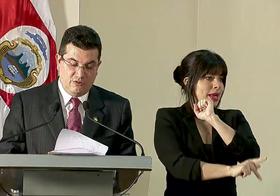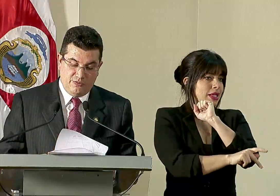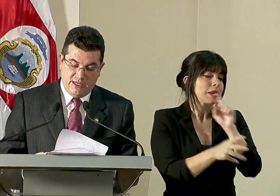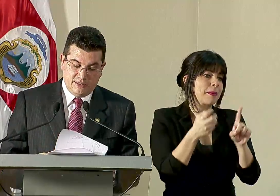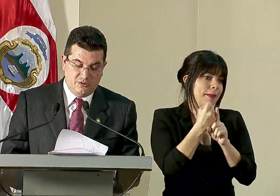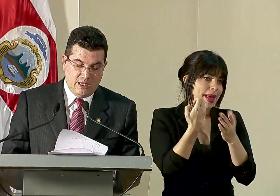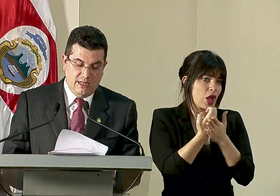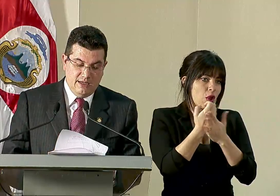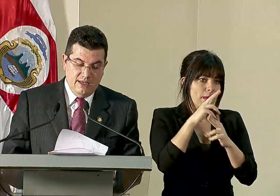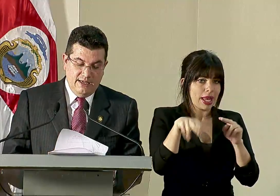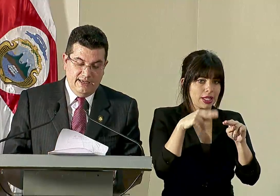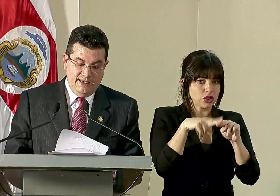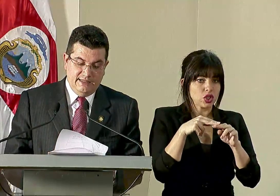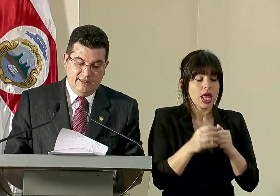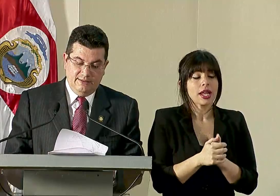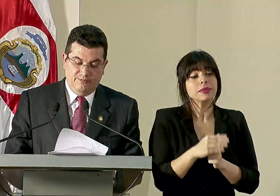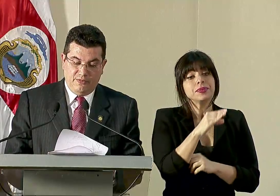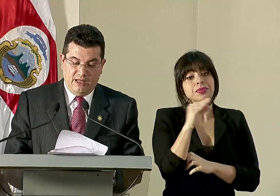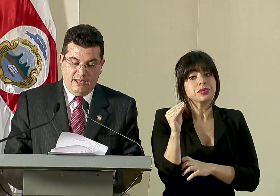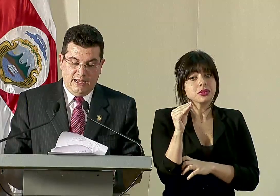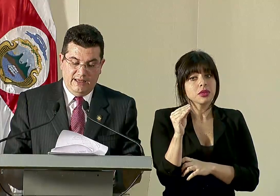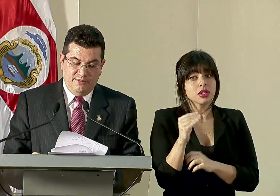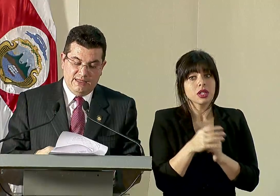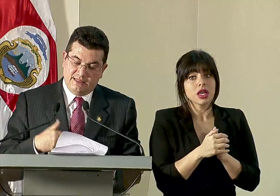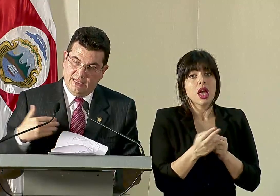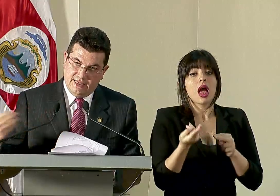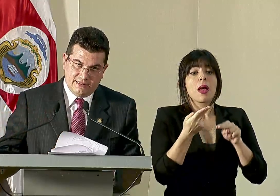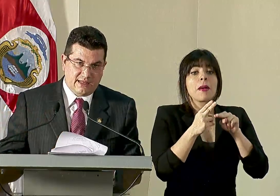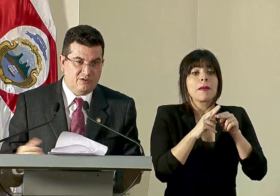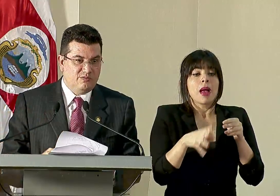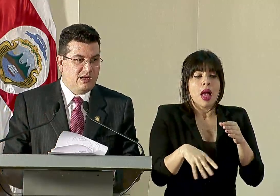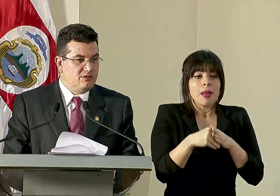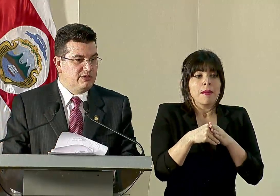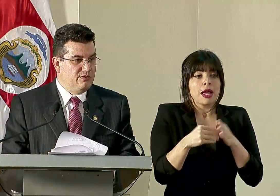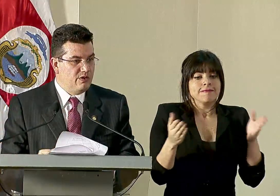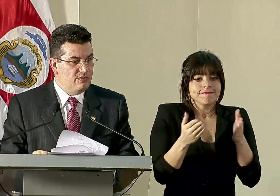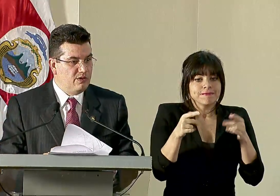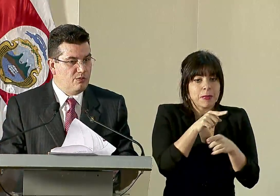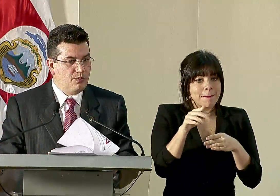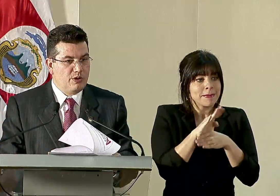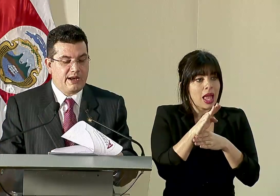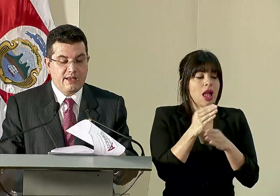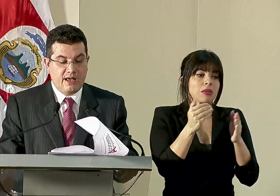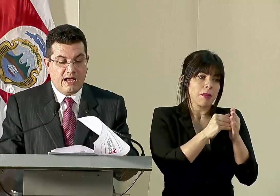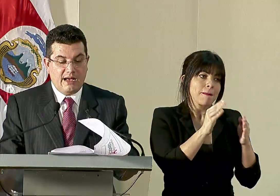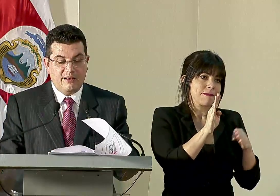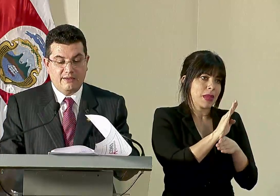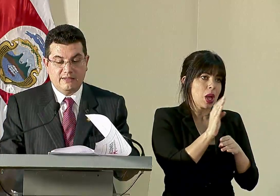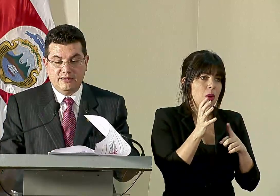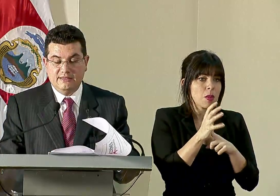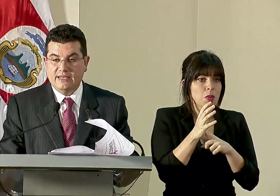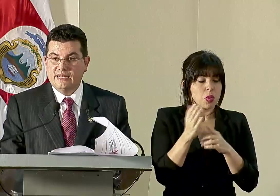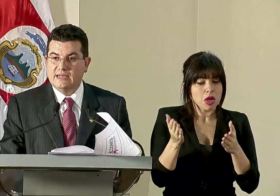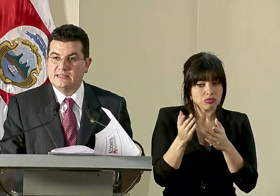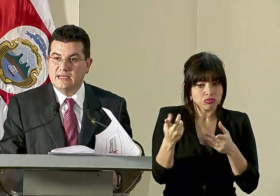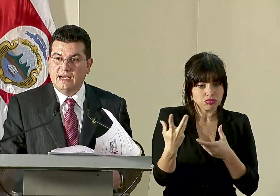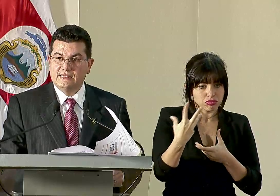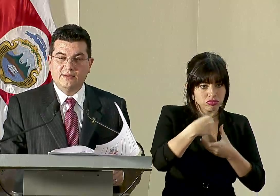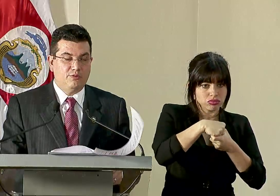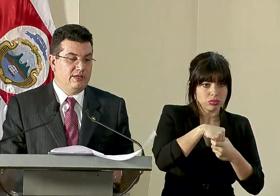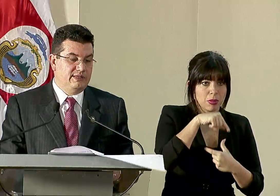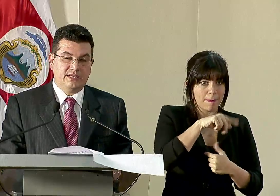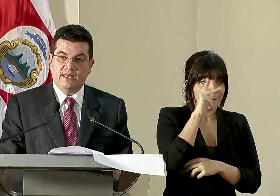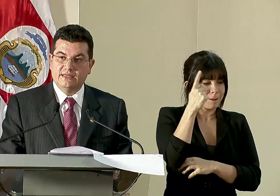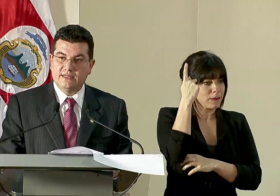impacto en la economía nacional, y además se le insta a los bancos, de nuevo al Banco Popular, a integrarse